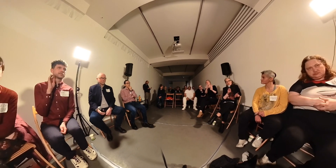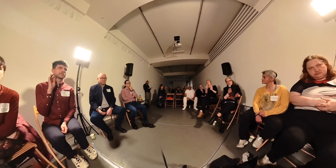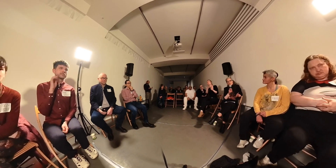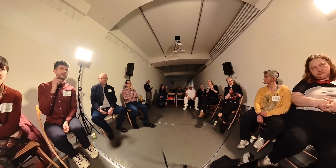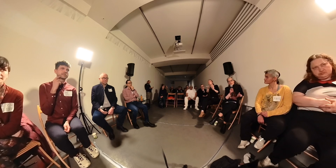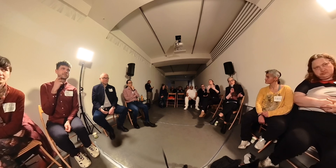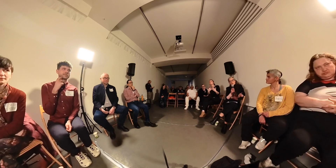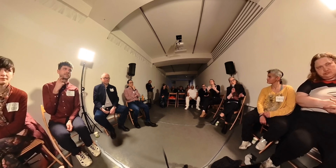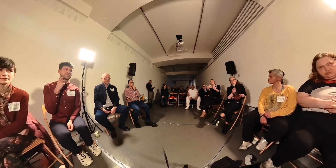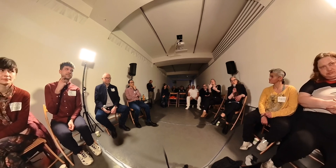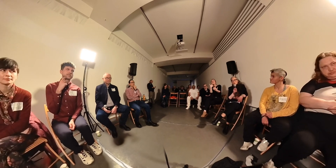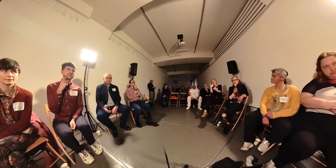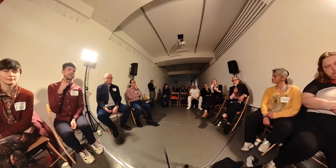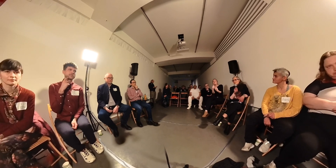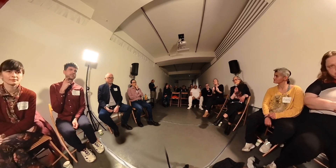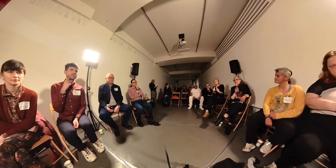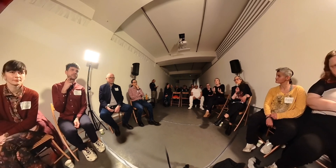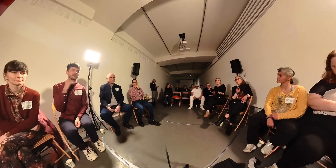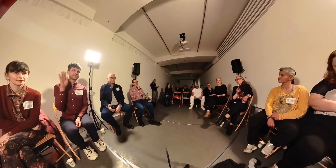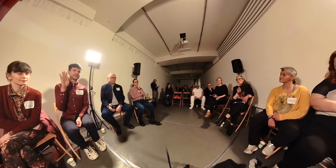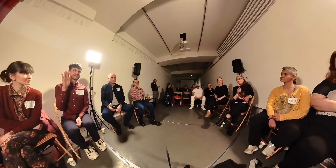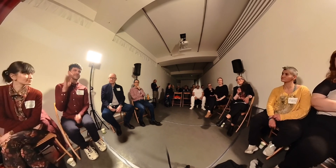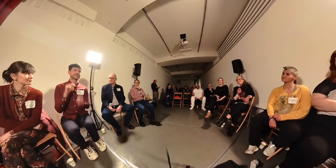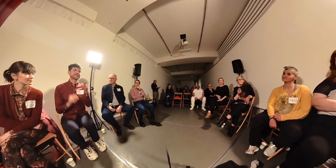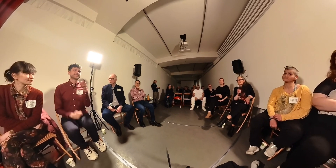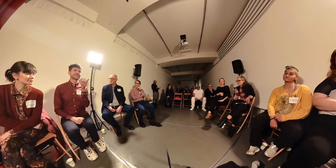třeba různých prezentacích toho filmu.